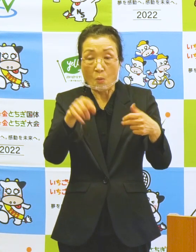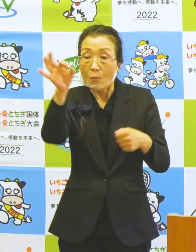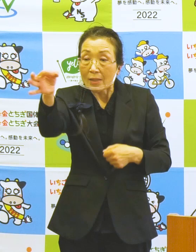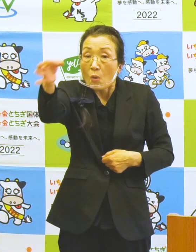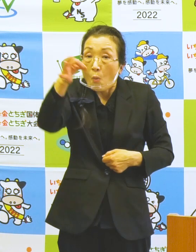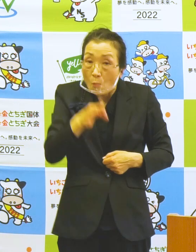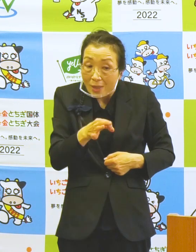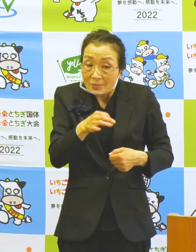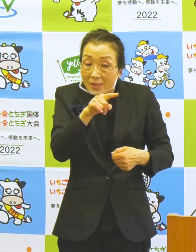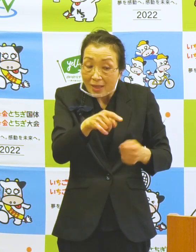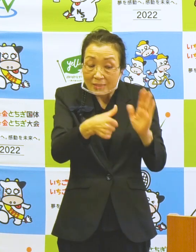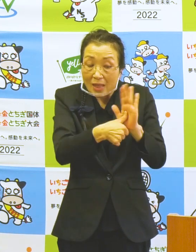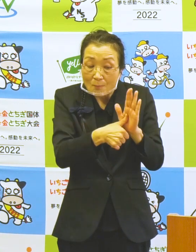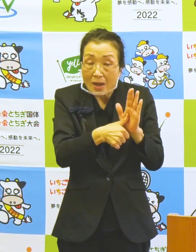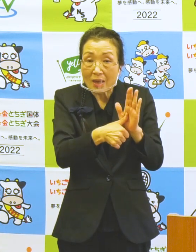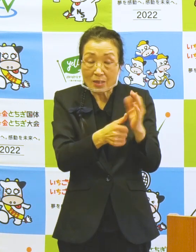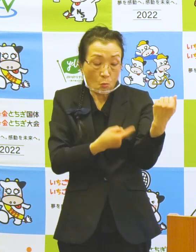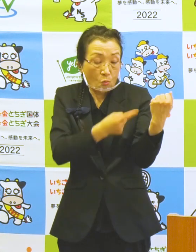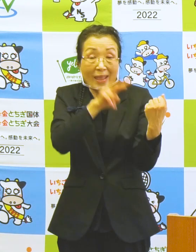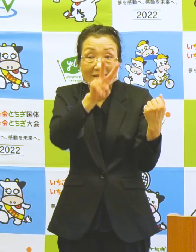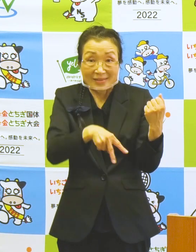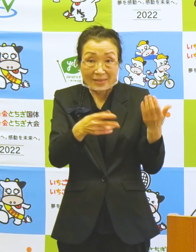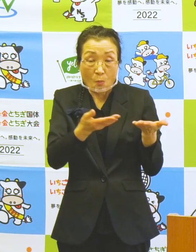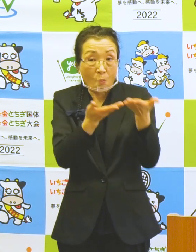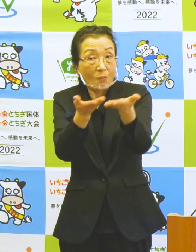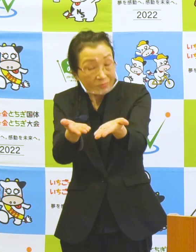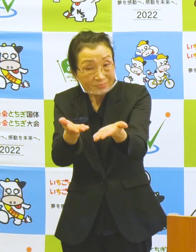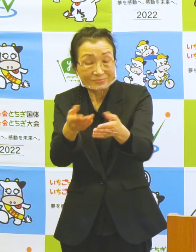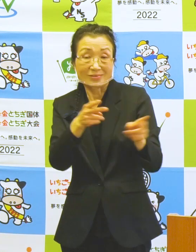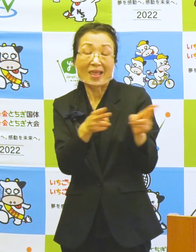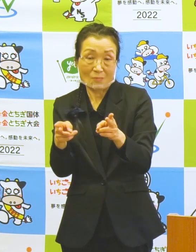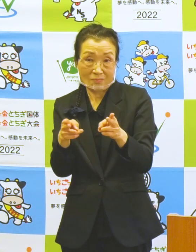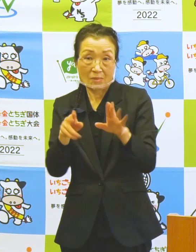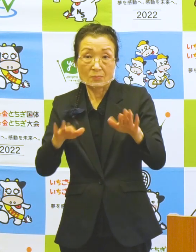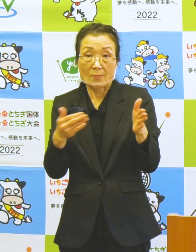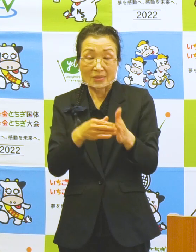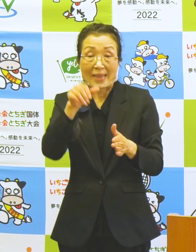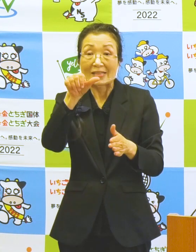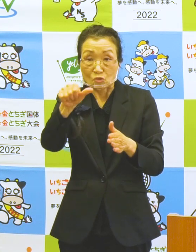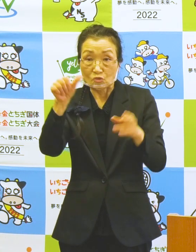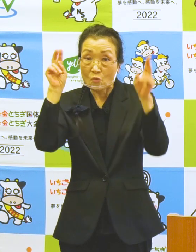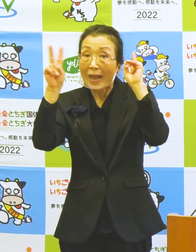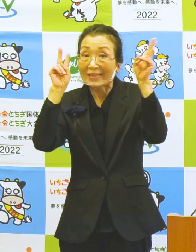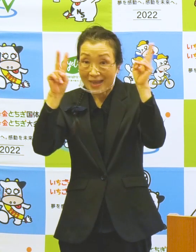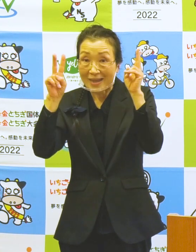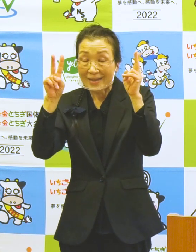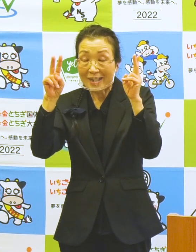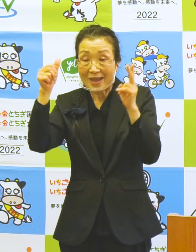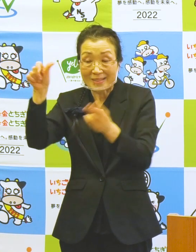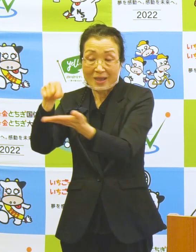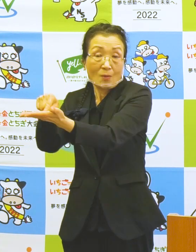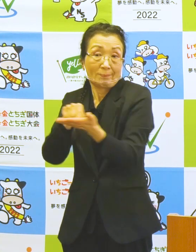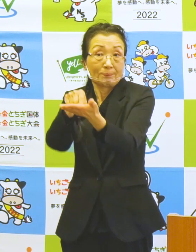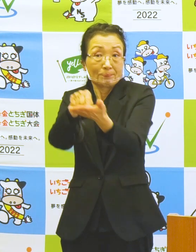ました。これまでに5つの私有施設において、企業様からご提案をいただき、ネーミングライ